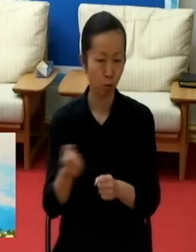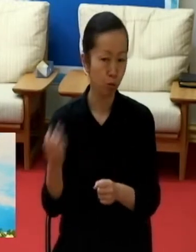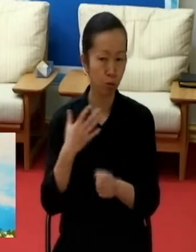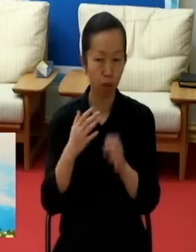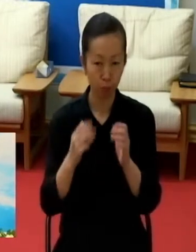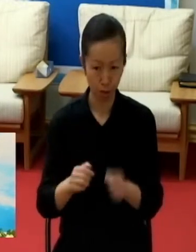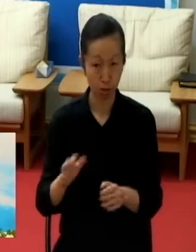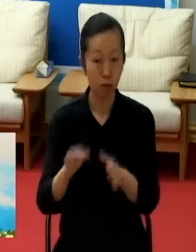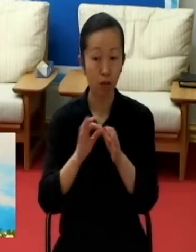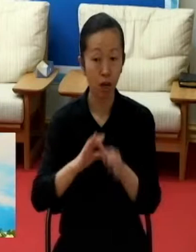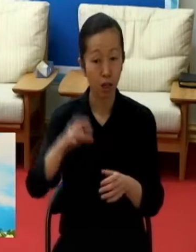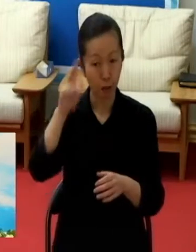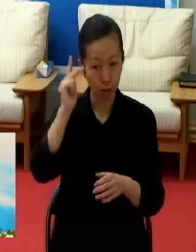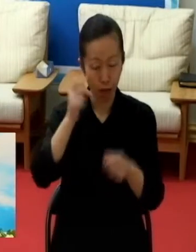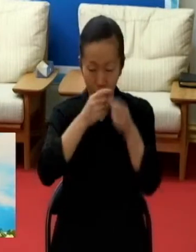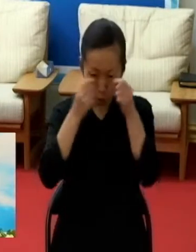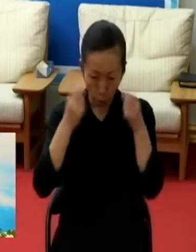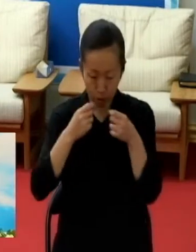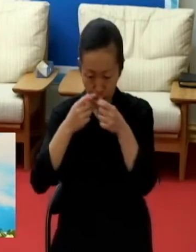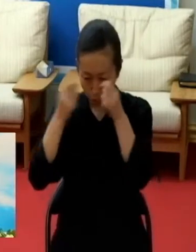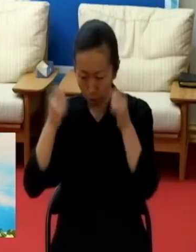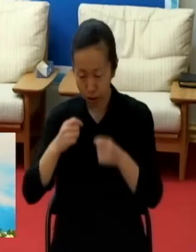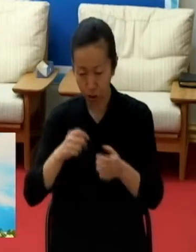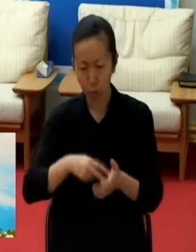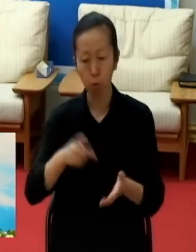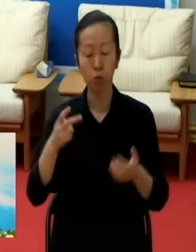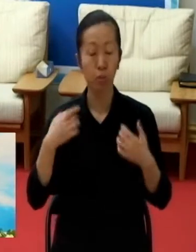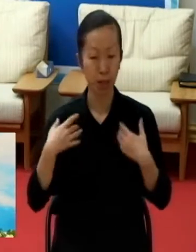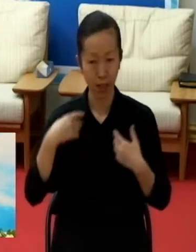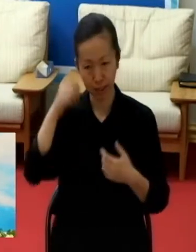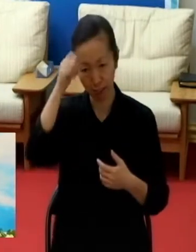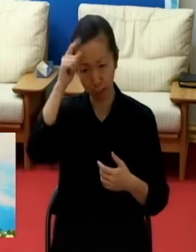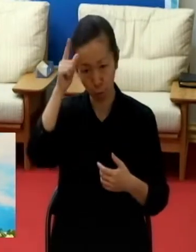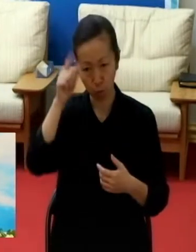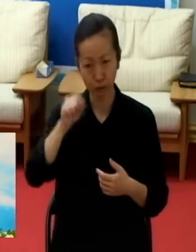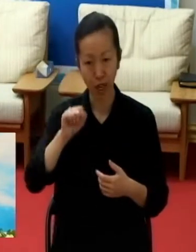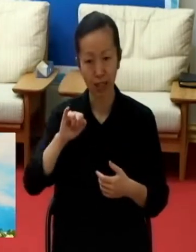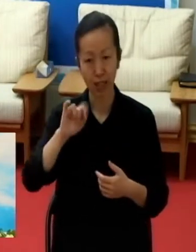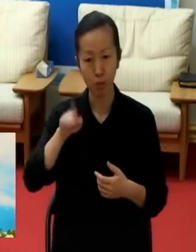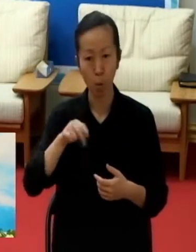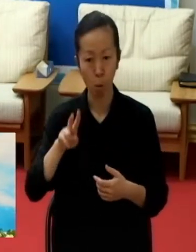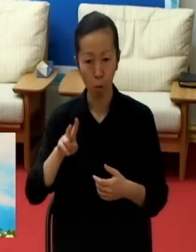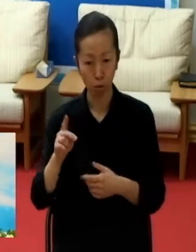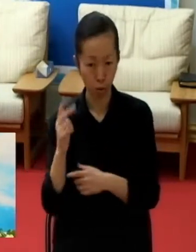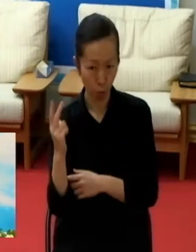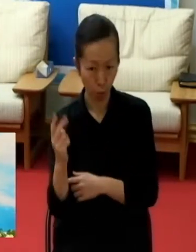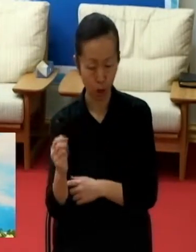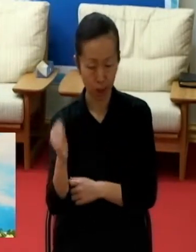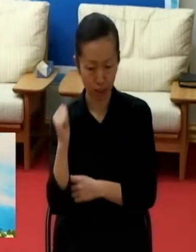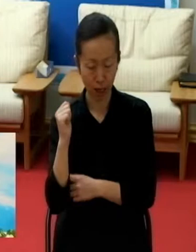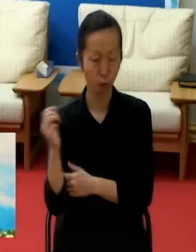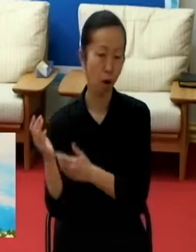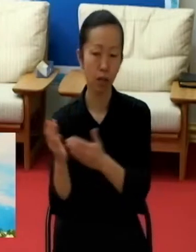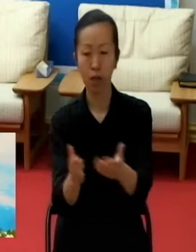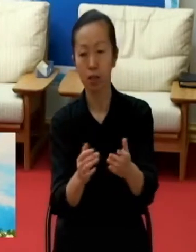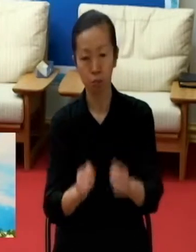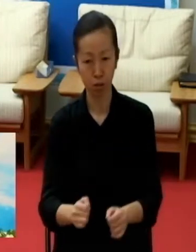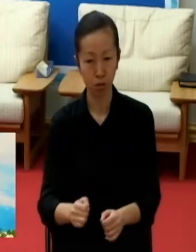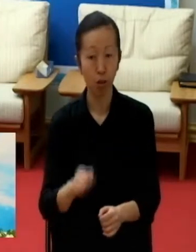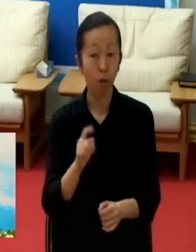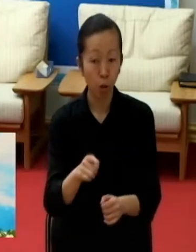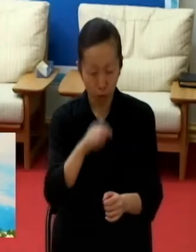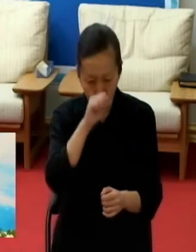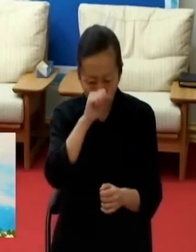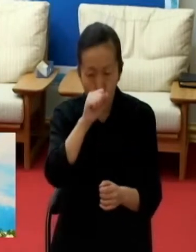神様は各自におびただしい才能と力を与えてください 이것을 잘 활용하고 사용할 수 있도록 결단이 부족하다는 거예요. そ